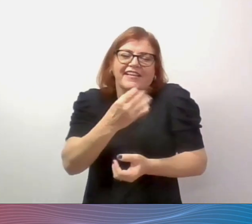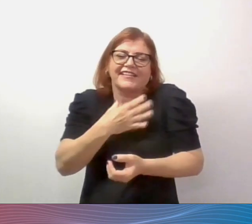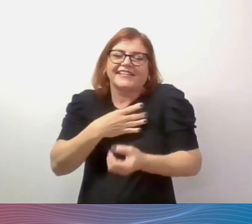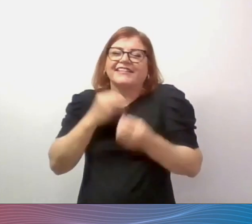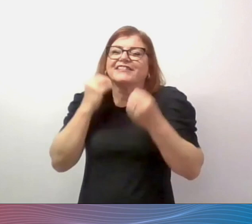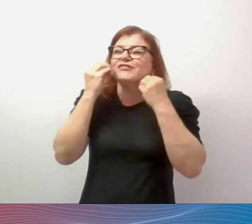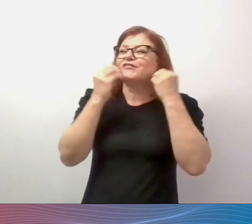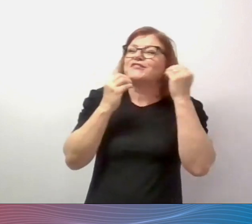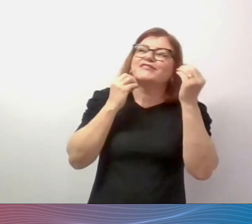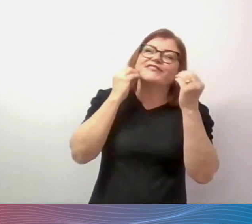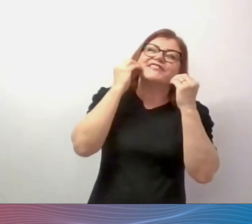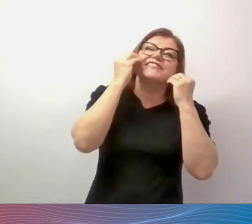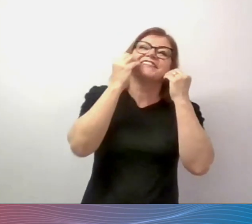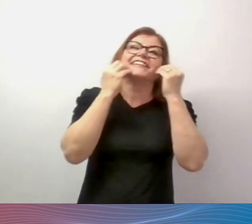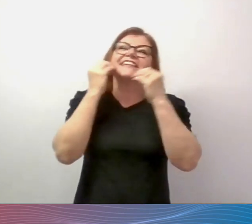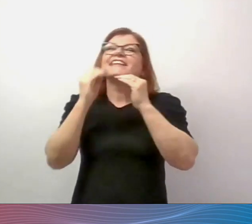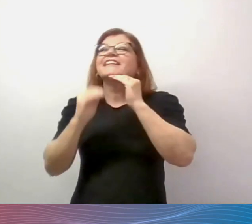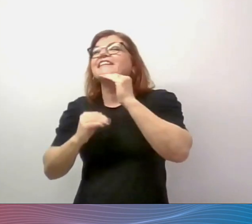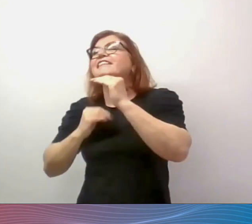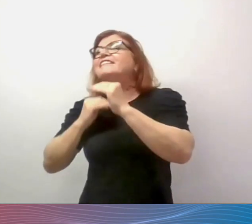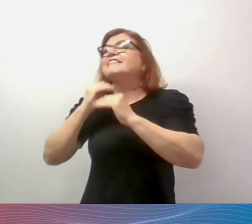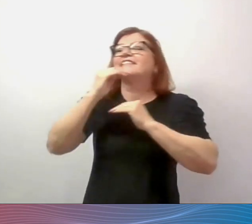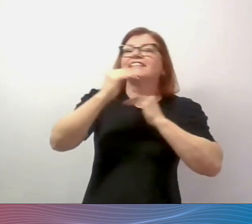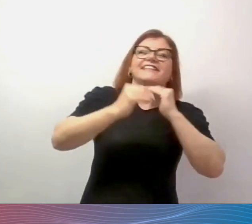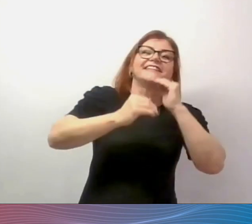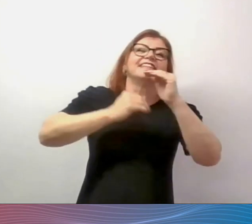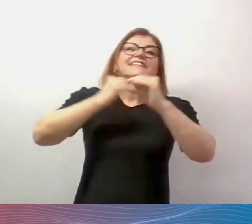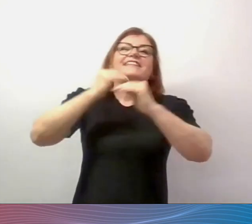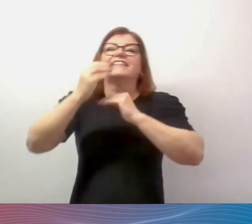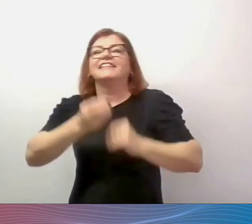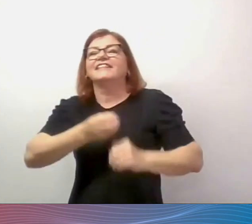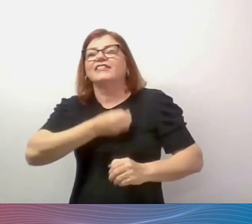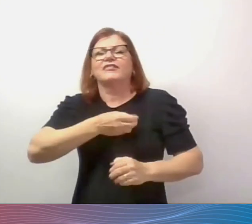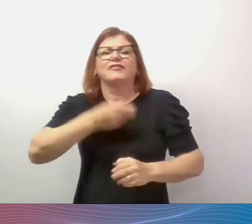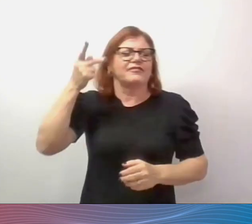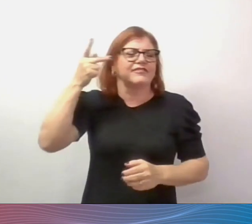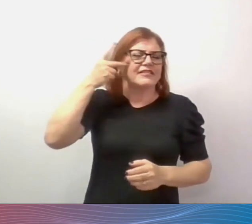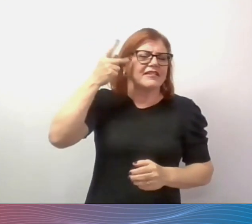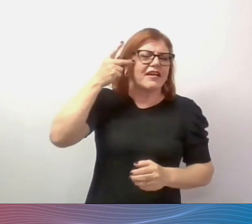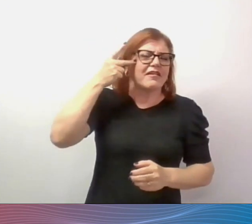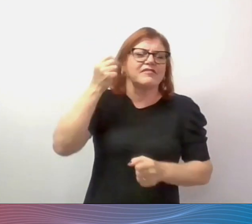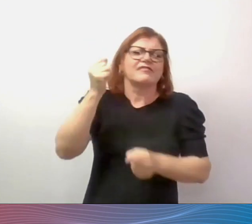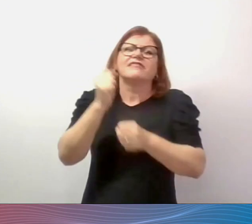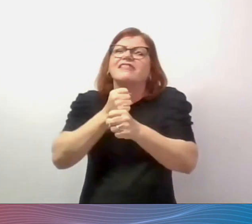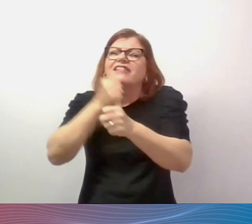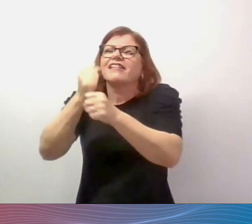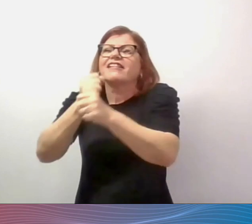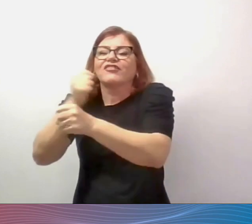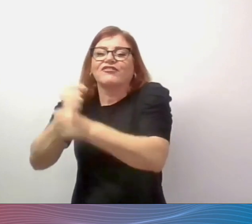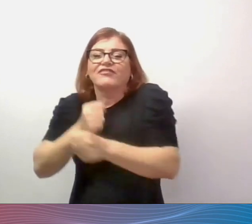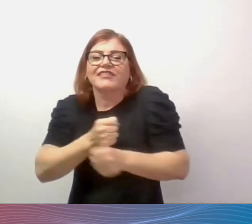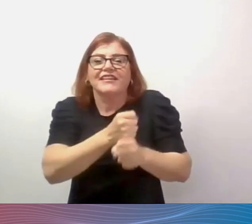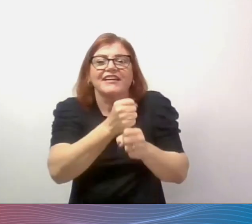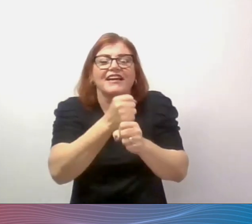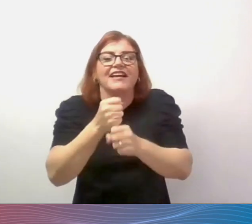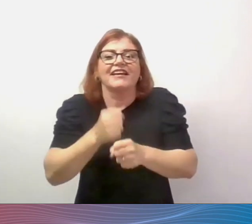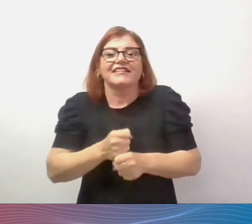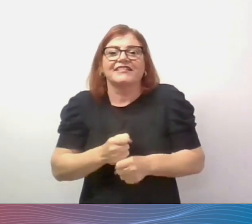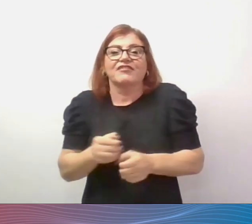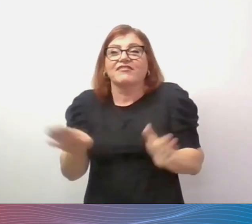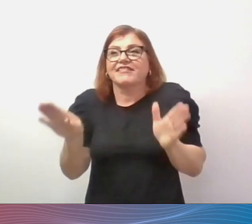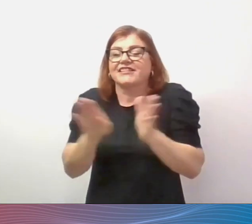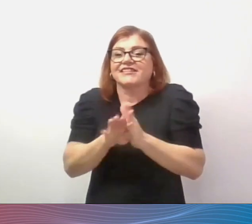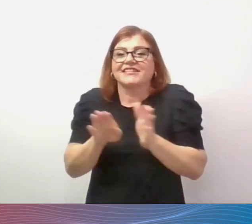you enjoy, crescendo em vida, you grow in life, amadurecendo, you mature, sendo edificado, you are built up. Você vai chegar ao quê?